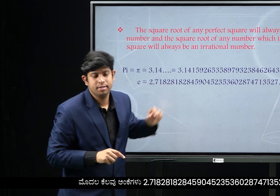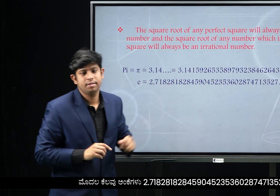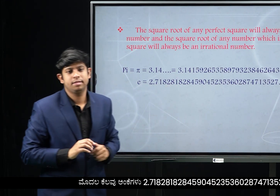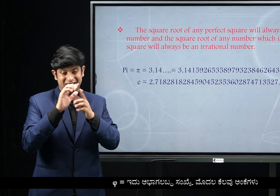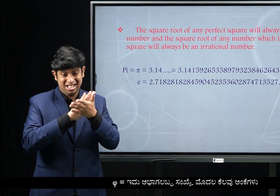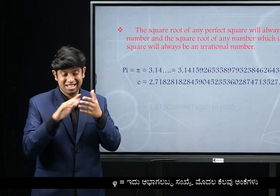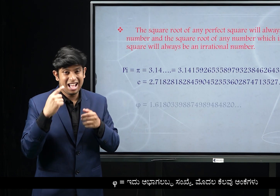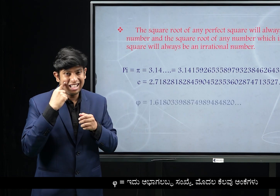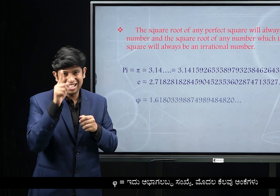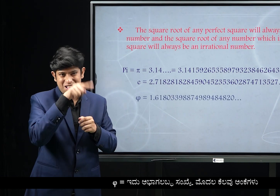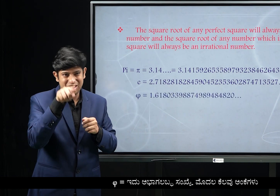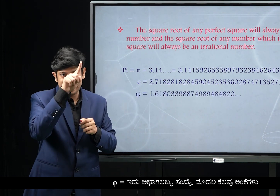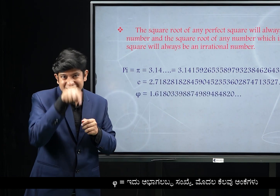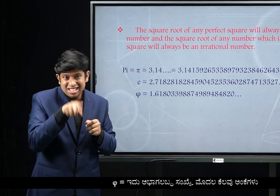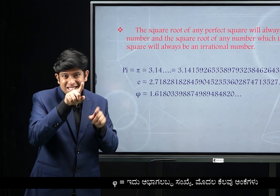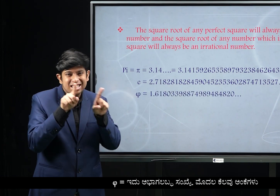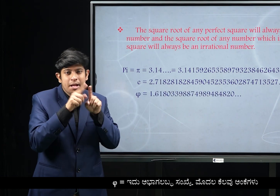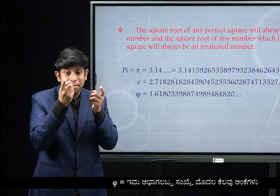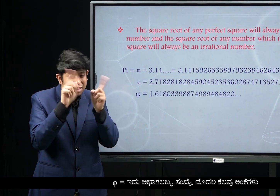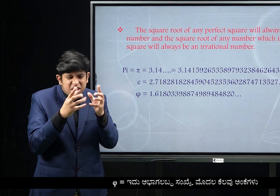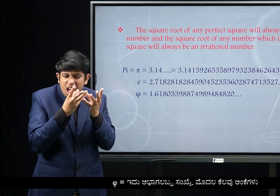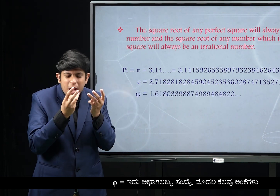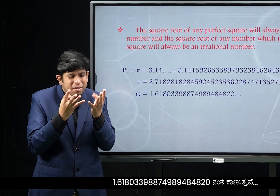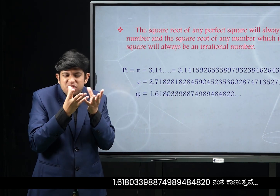2.182845904523. ಇದು ಅಭಾಗಲಬ್ಧ ಸಂಖ್ಯೆ. ಮೊದಲ ಕೆಲವು ಅಂಕೆಗಳು